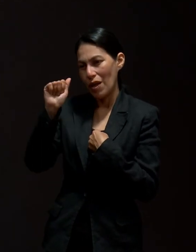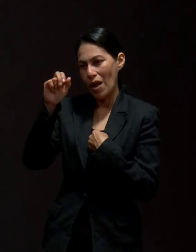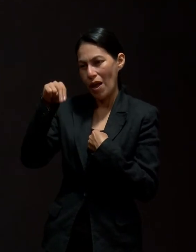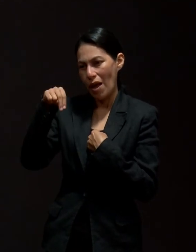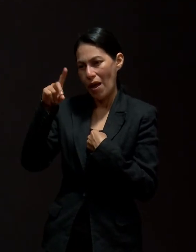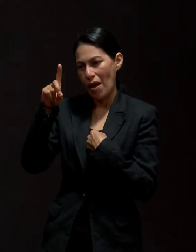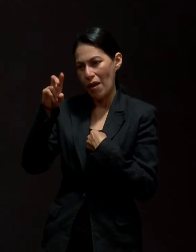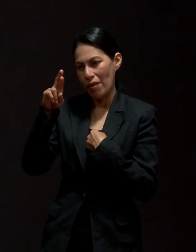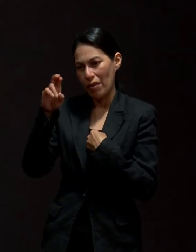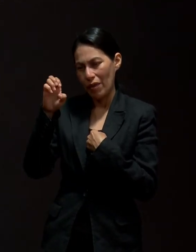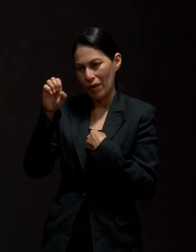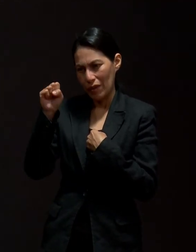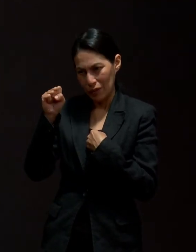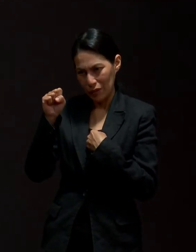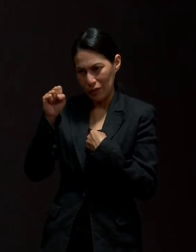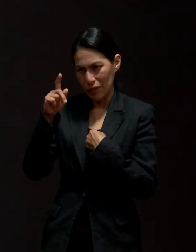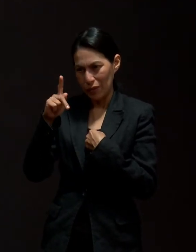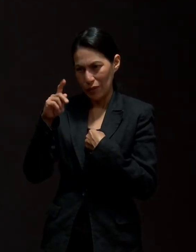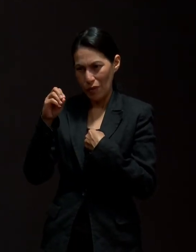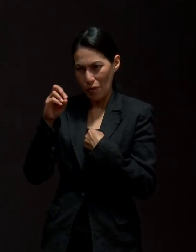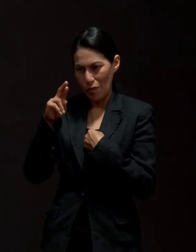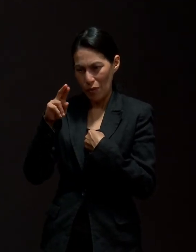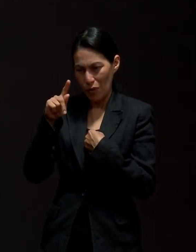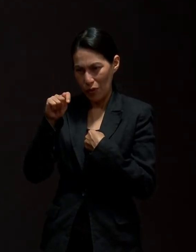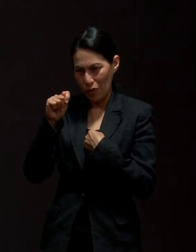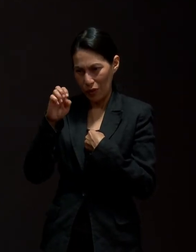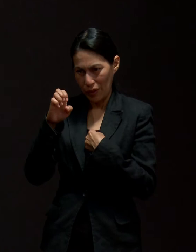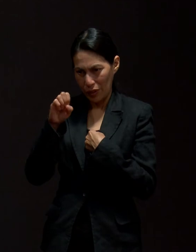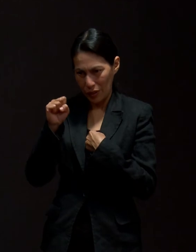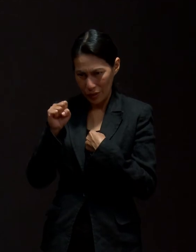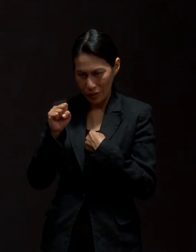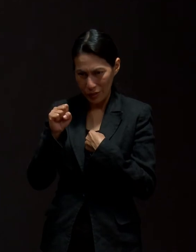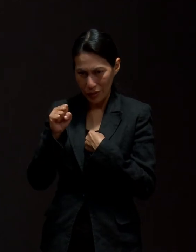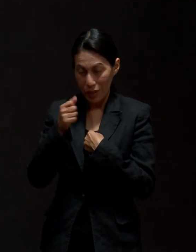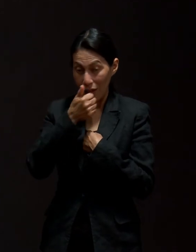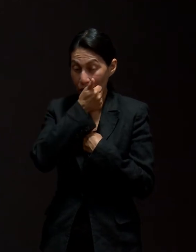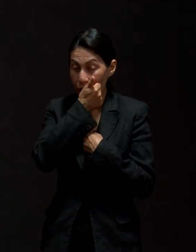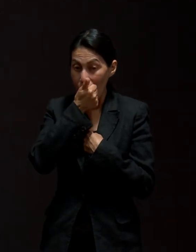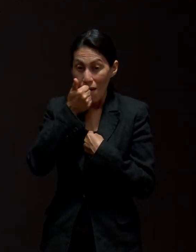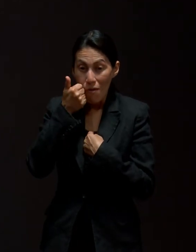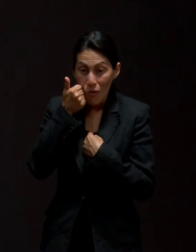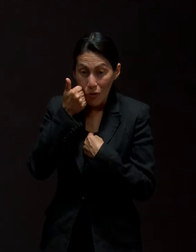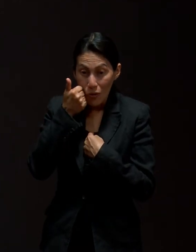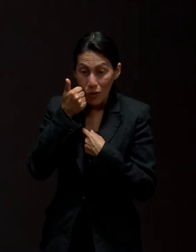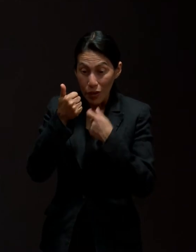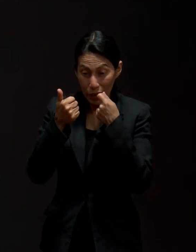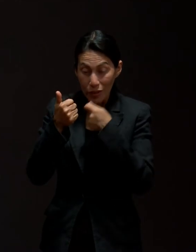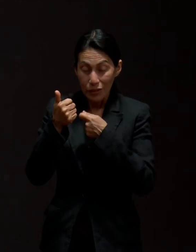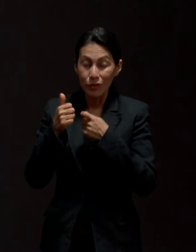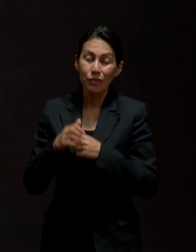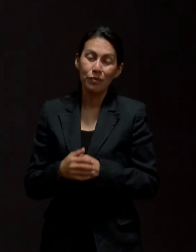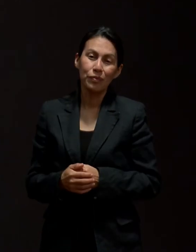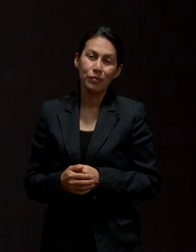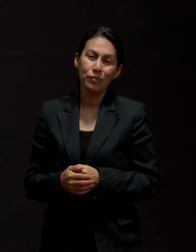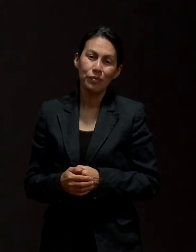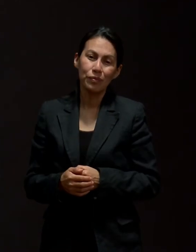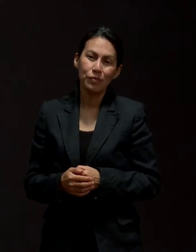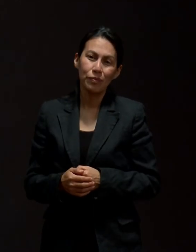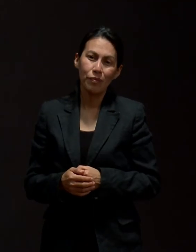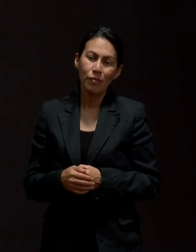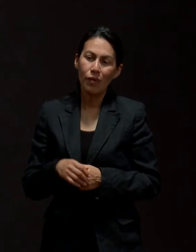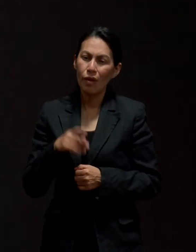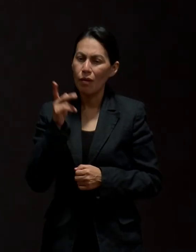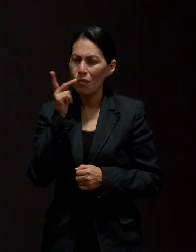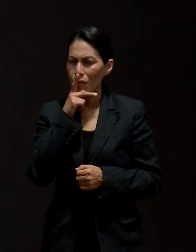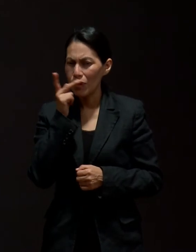de... Yo aprendí del Pastor Portes acerca del ayuno, que también lo tenemos, ¿verdad? El ayuno. Varias personas me han preguntado sobre